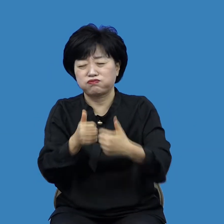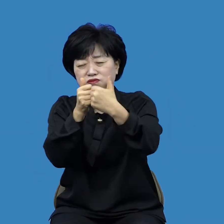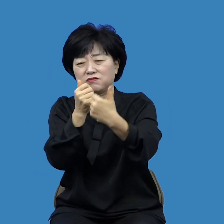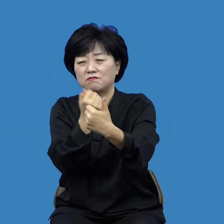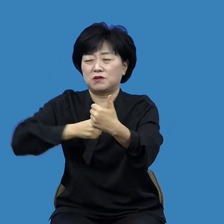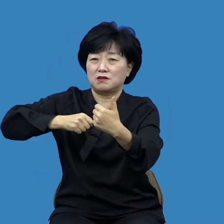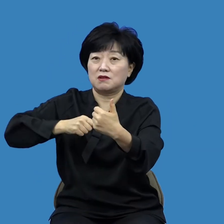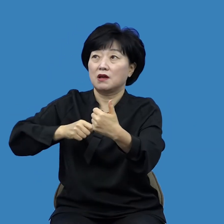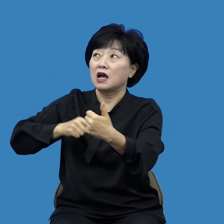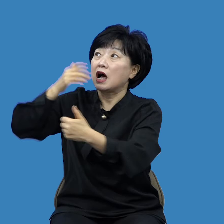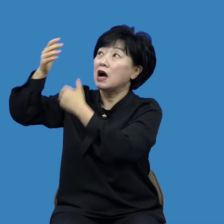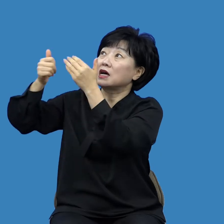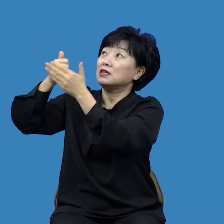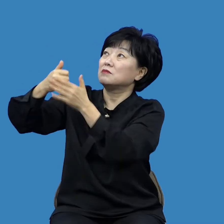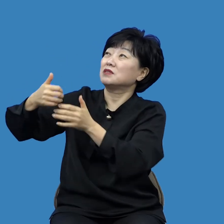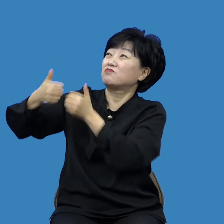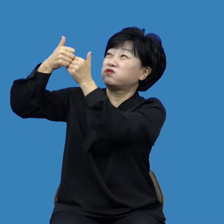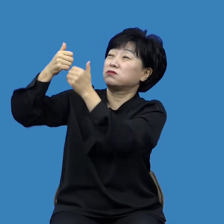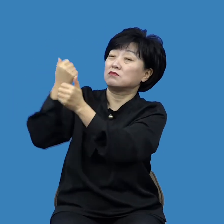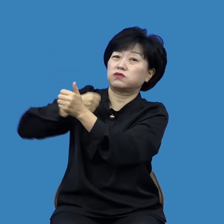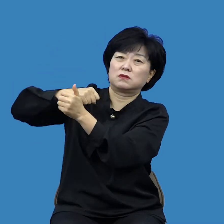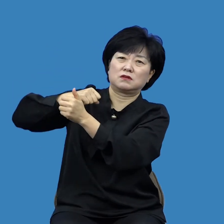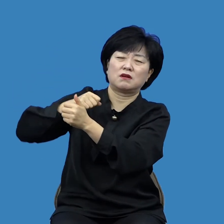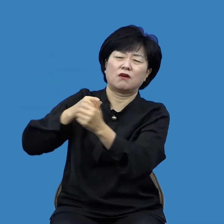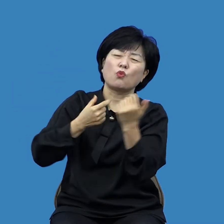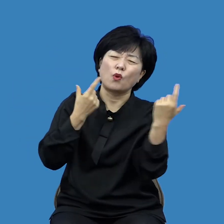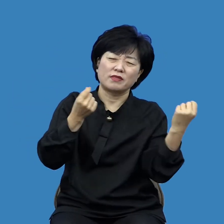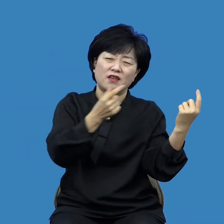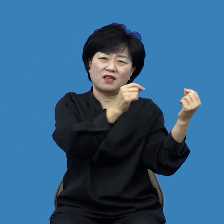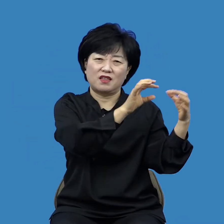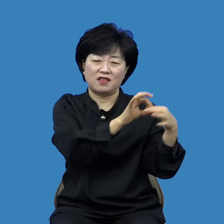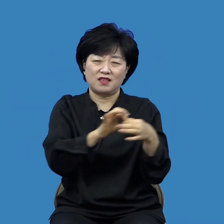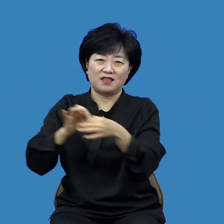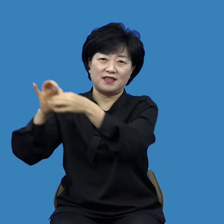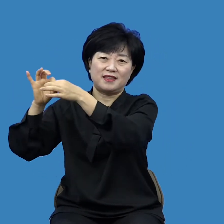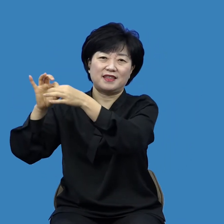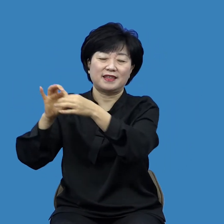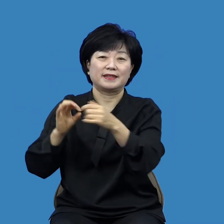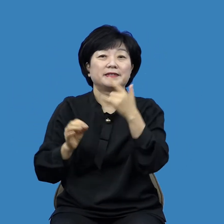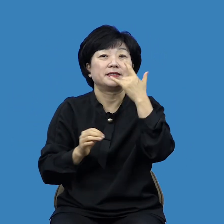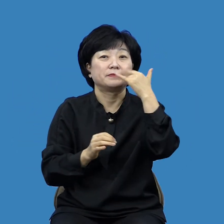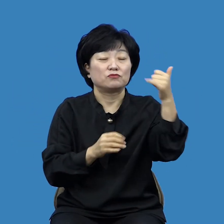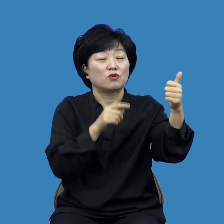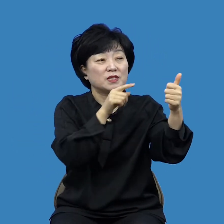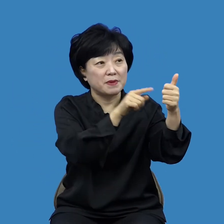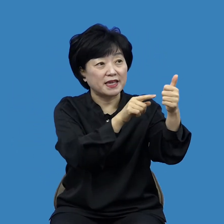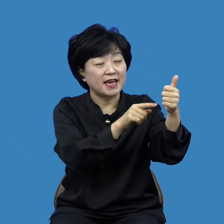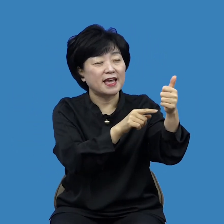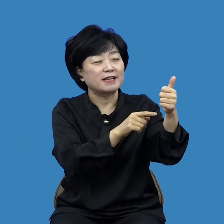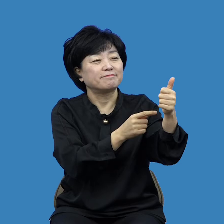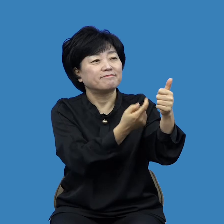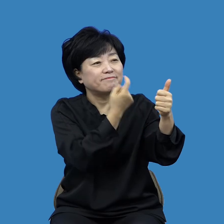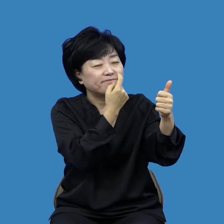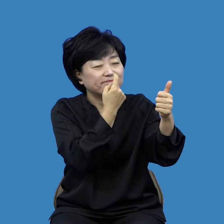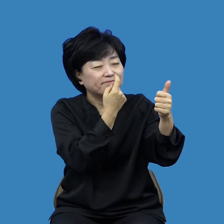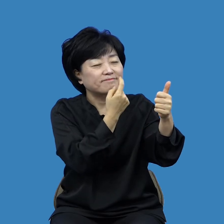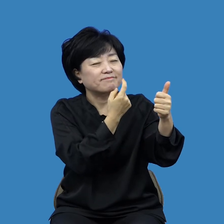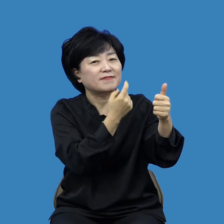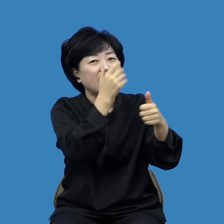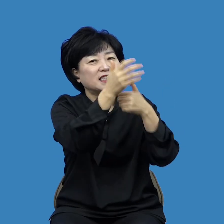부모님을 대하는 것을 통해서 하나님을 대하는 것을 배우고 연습하는 거예요. 자, 우리